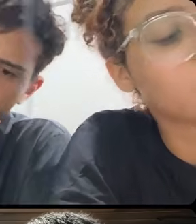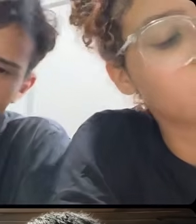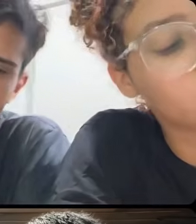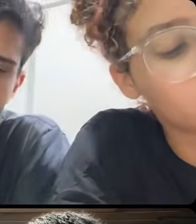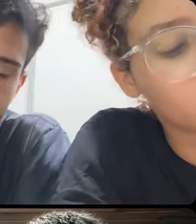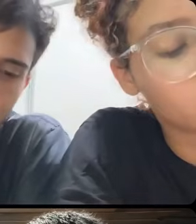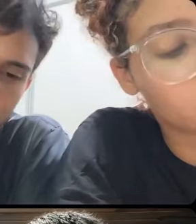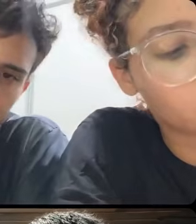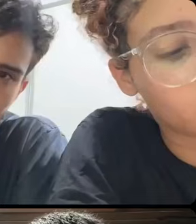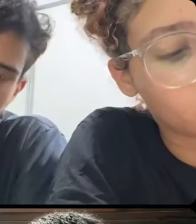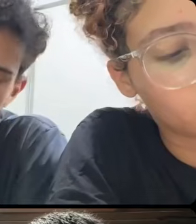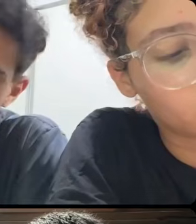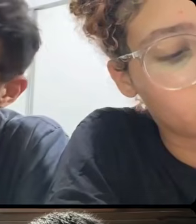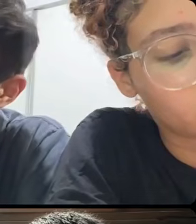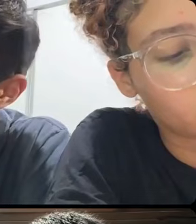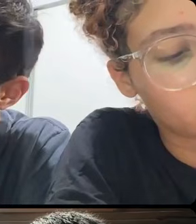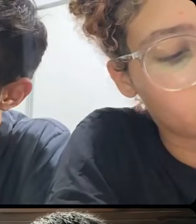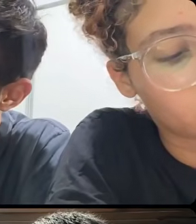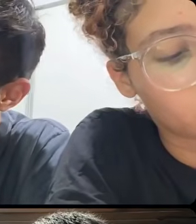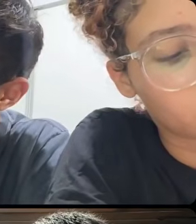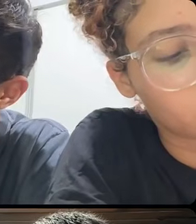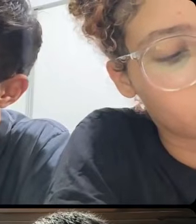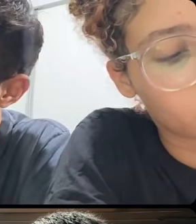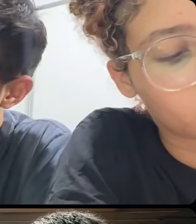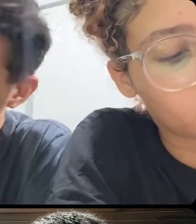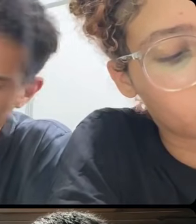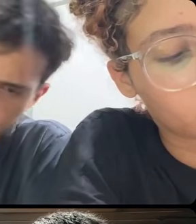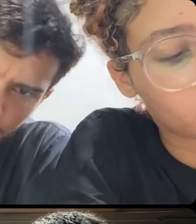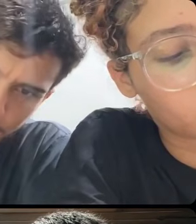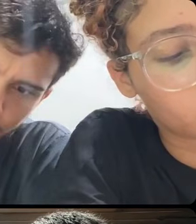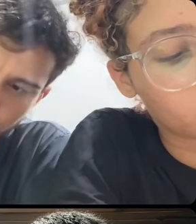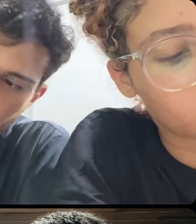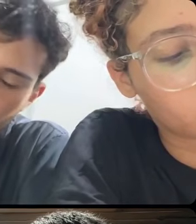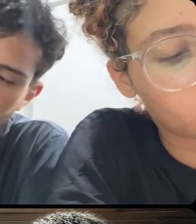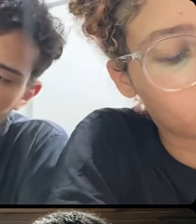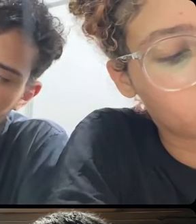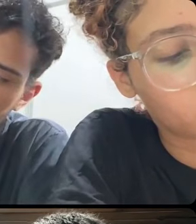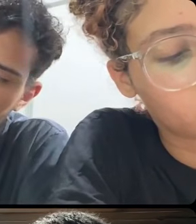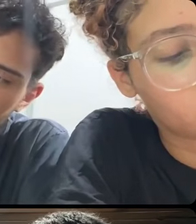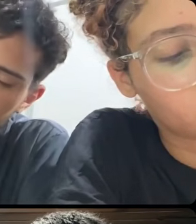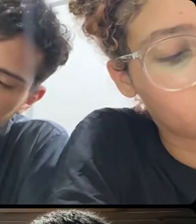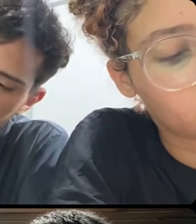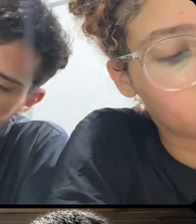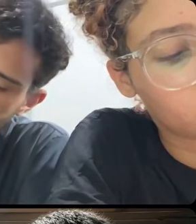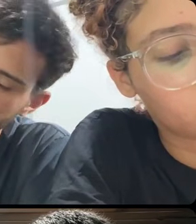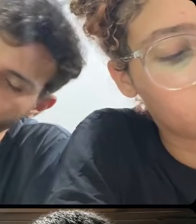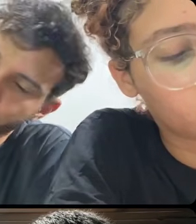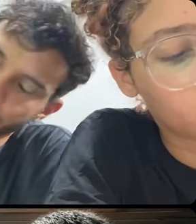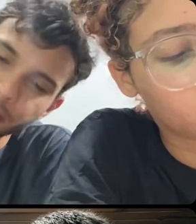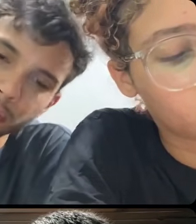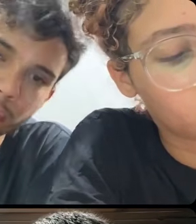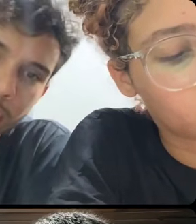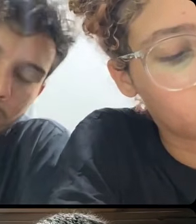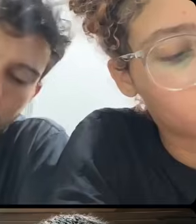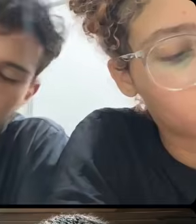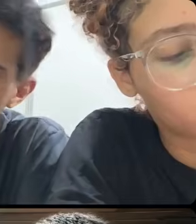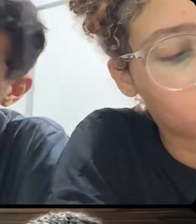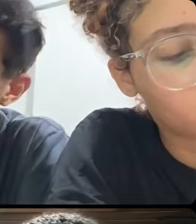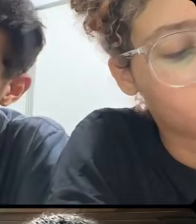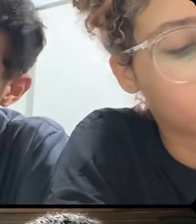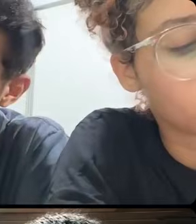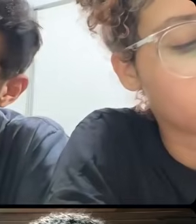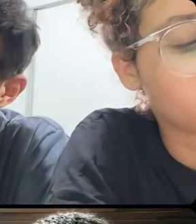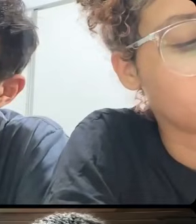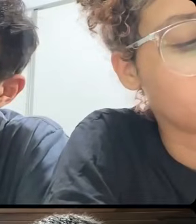lá e vi ela. E fui perguntar para ela, né, como é que ela tinha começado a aprender Libras, e como, né, se ela tinha feito curso,